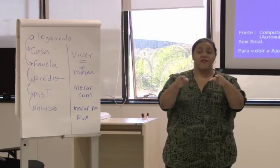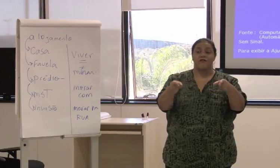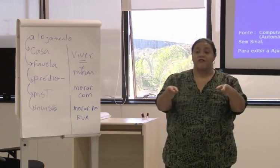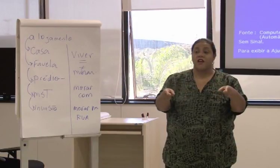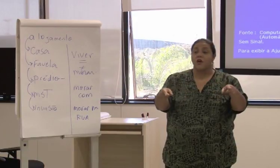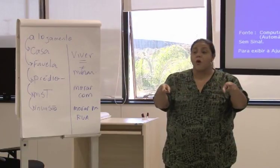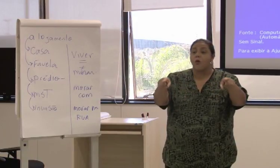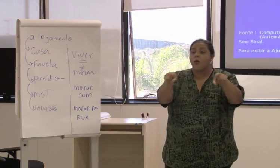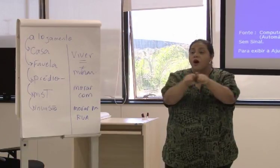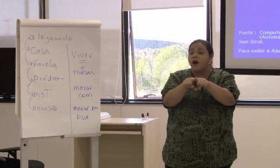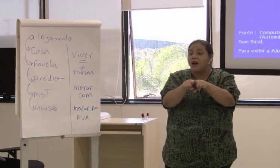Viver com.